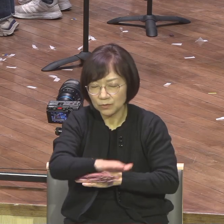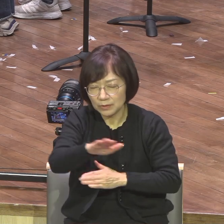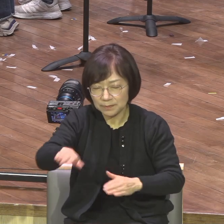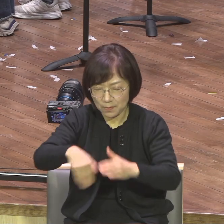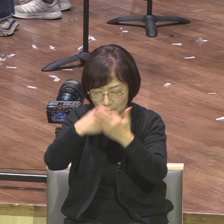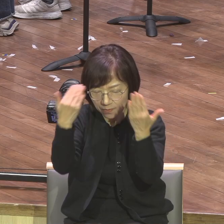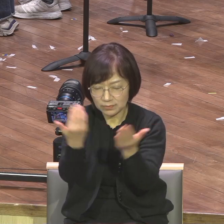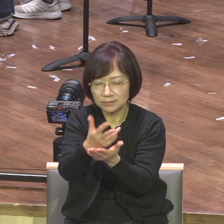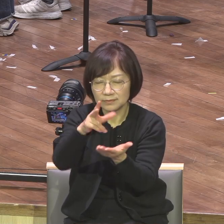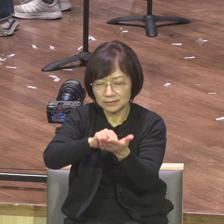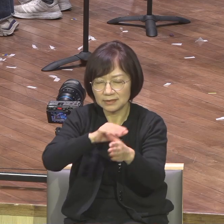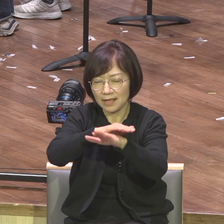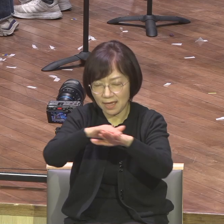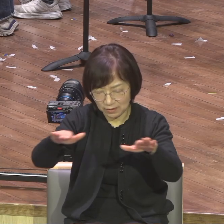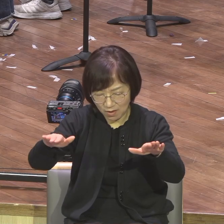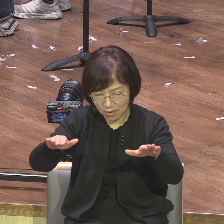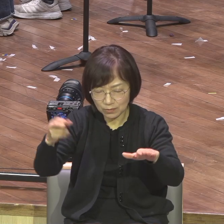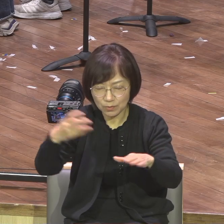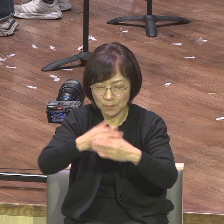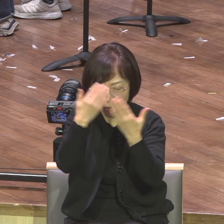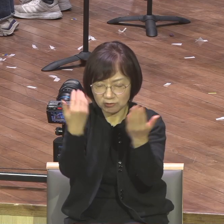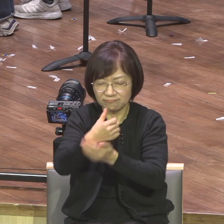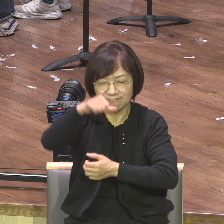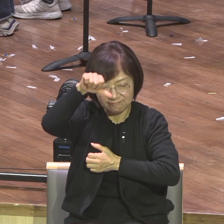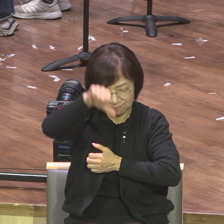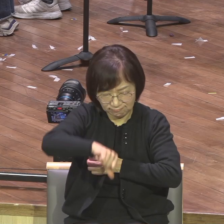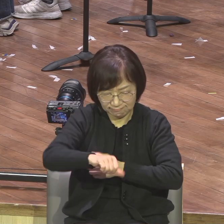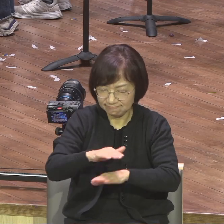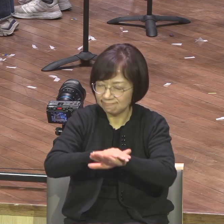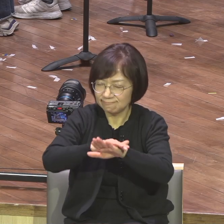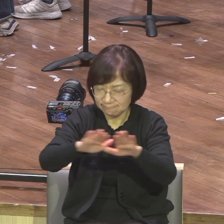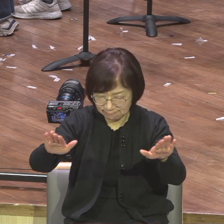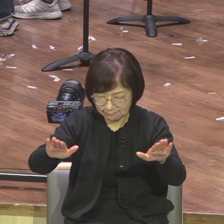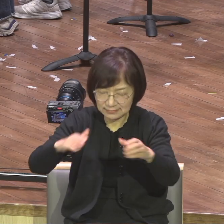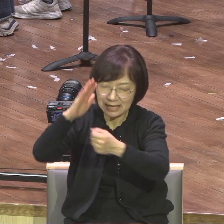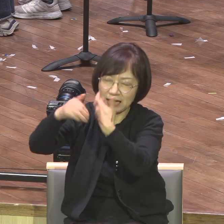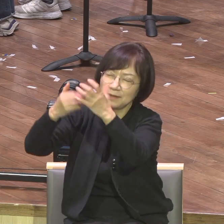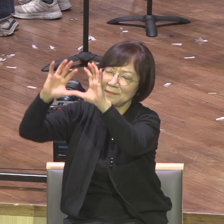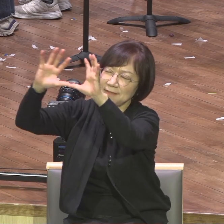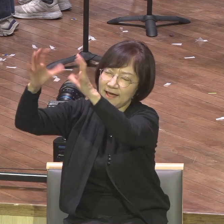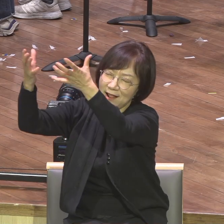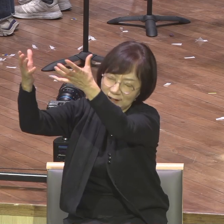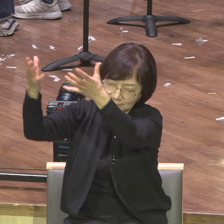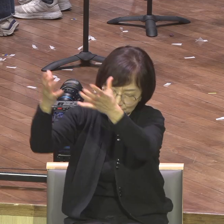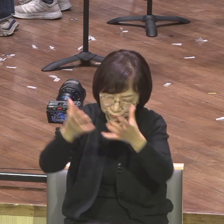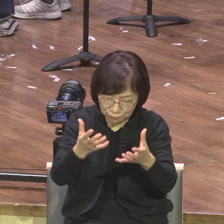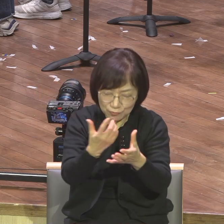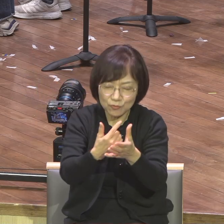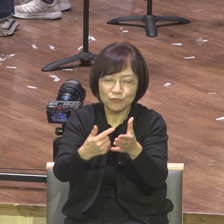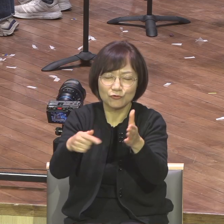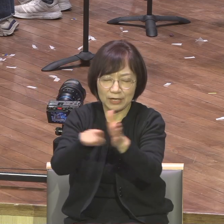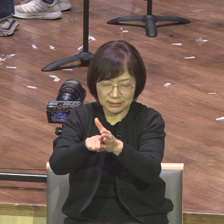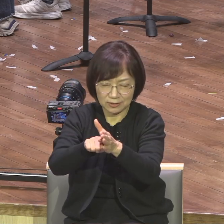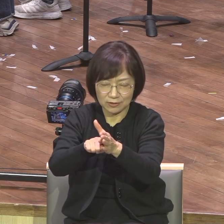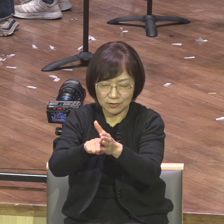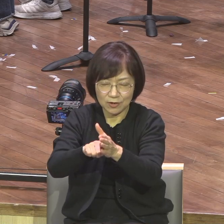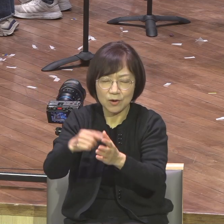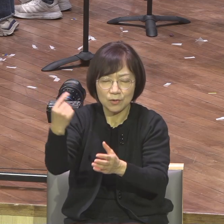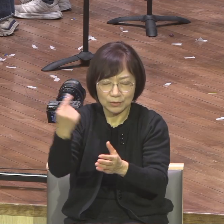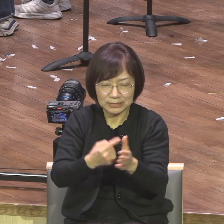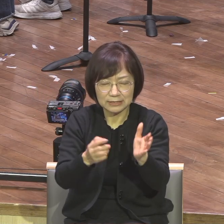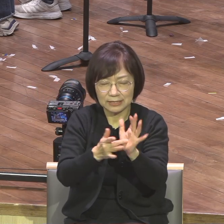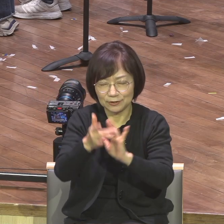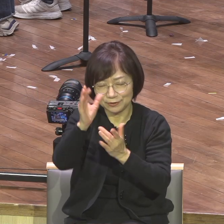해결하시기 위하여 모든 저주를 꺾고 하나님의 나라를 누리라고 그리스도 오신 예수 그리스도의